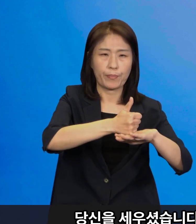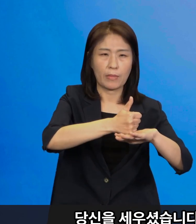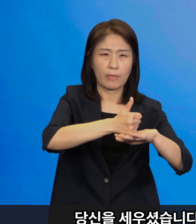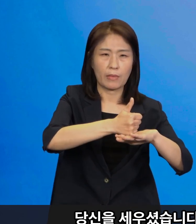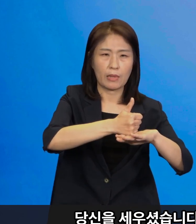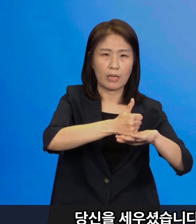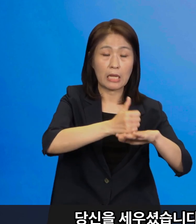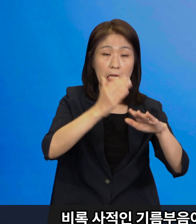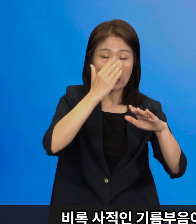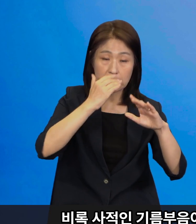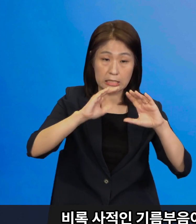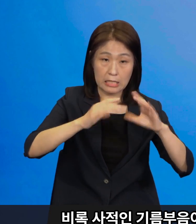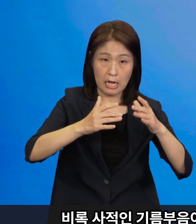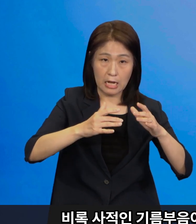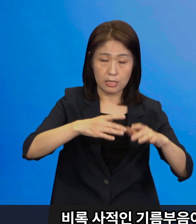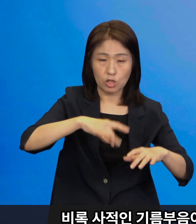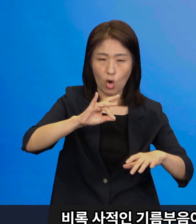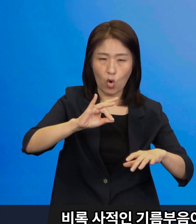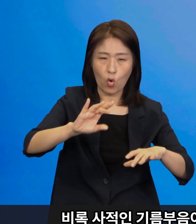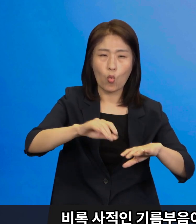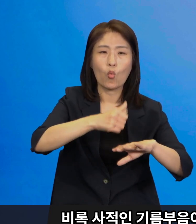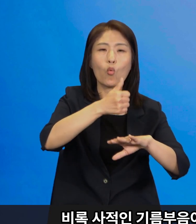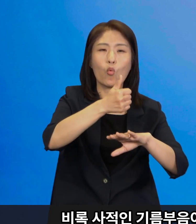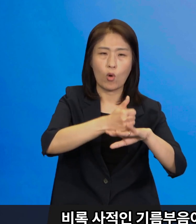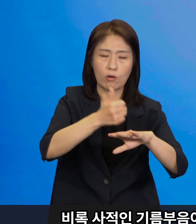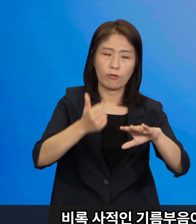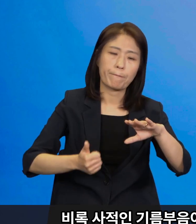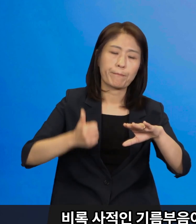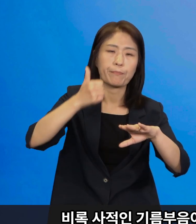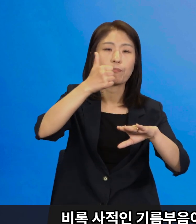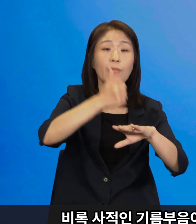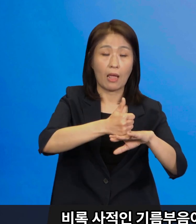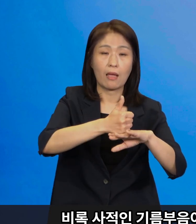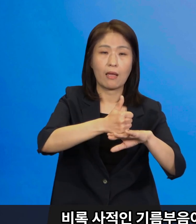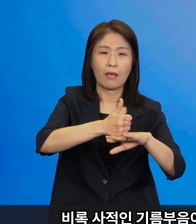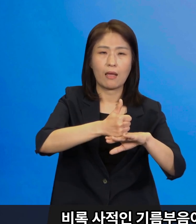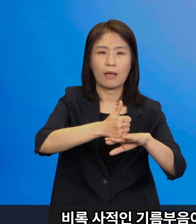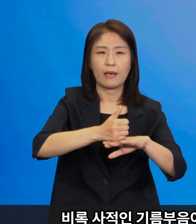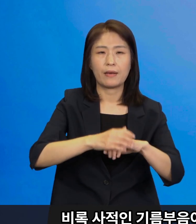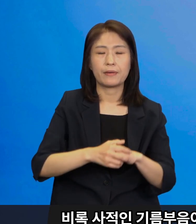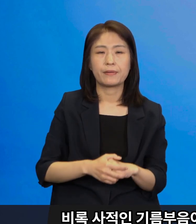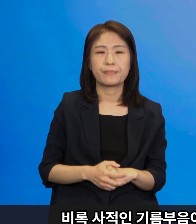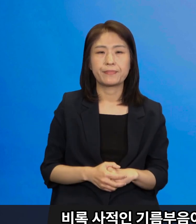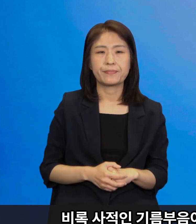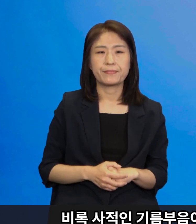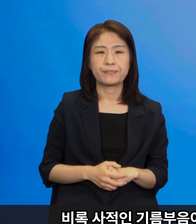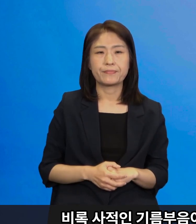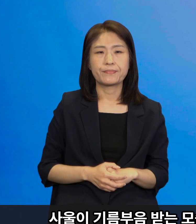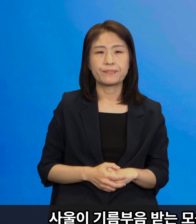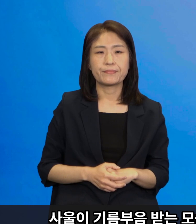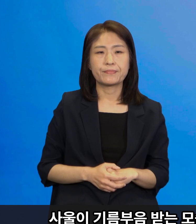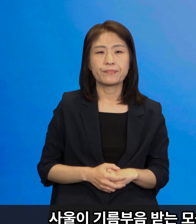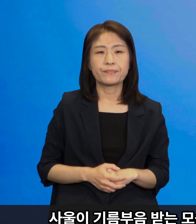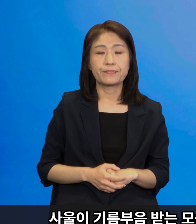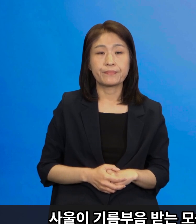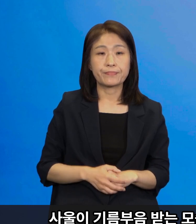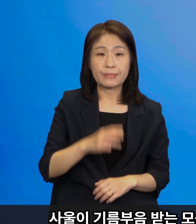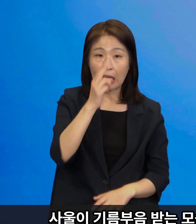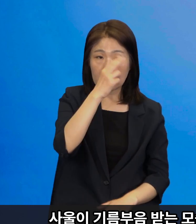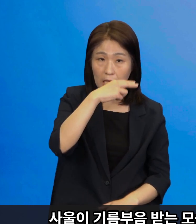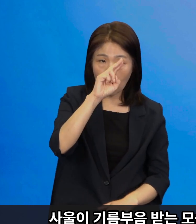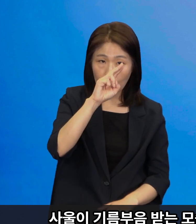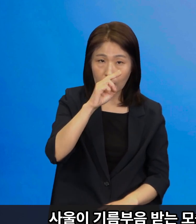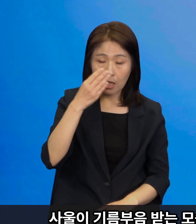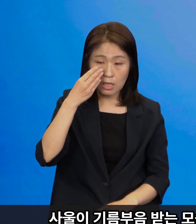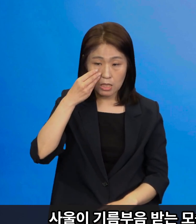왕의 탄생입니다. 비록 사적인 기름 부으심이긴 했지만 왕의 탄생이 일어났어요. 자, 사울이 기름 부음 받는